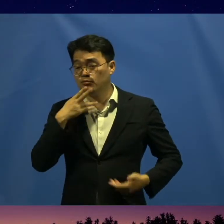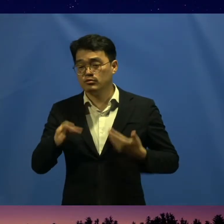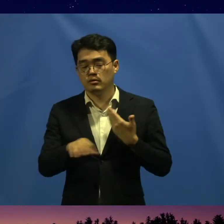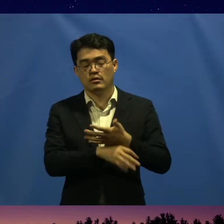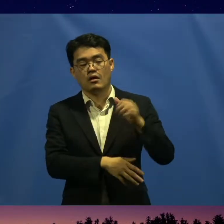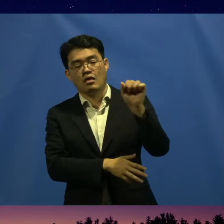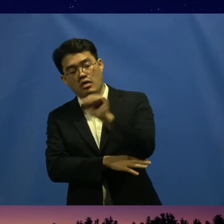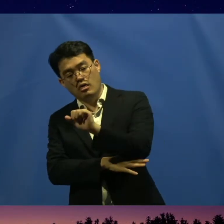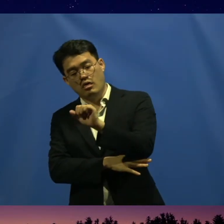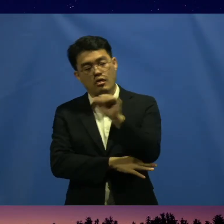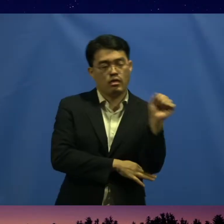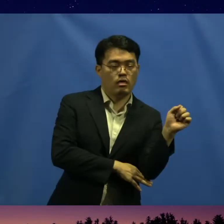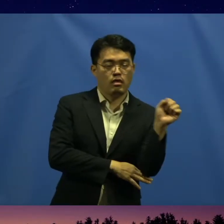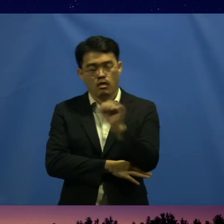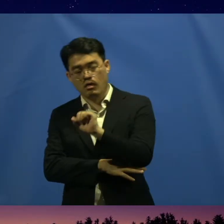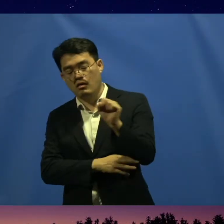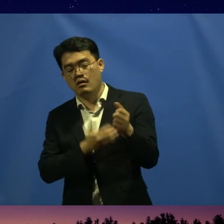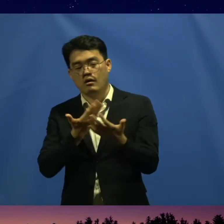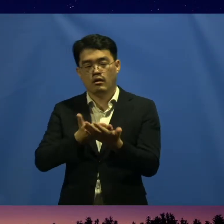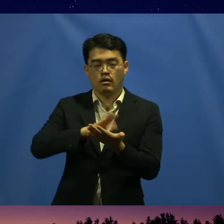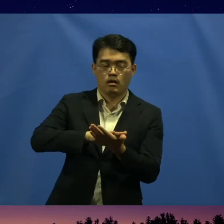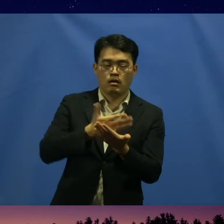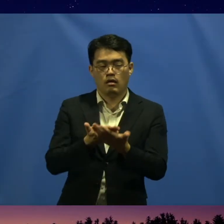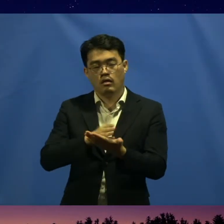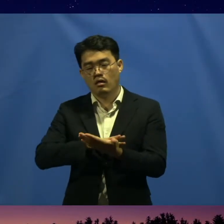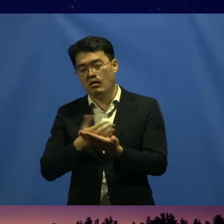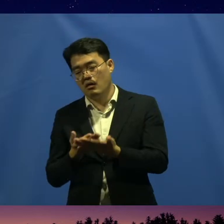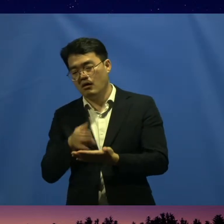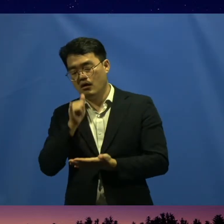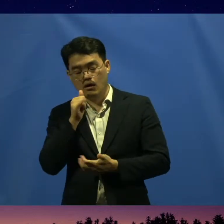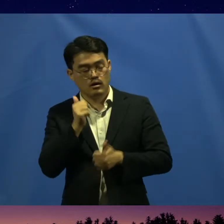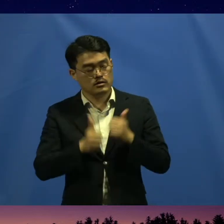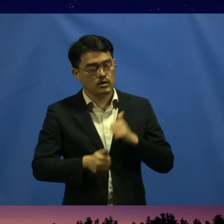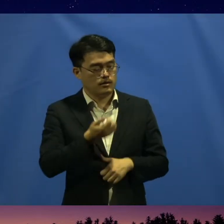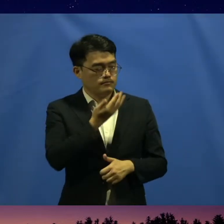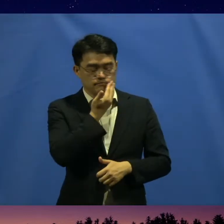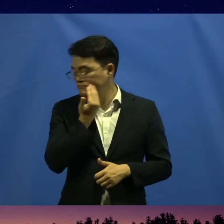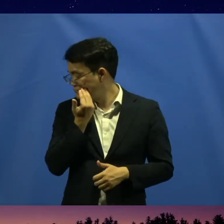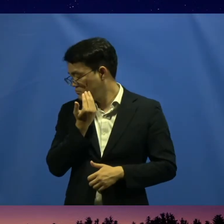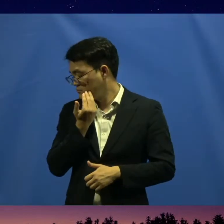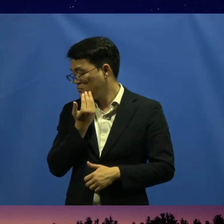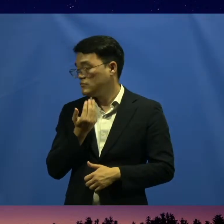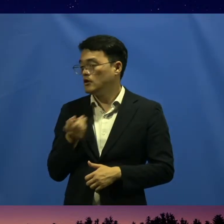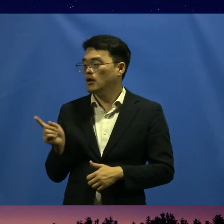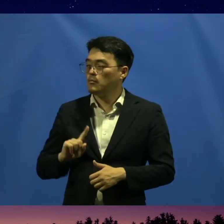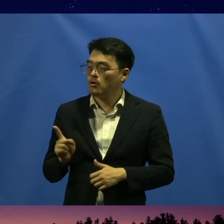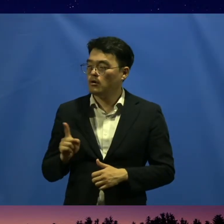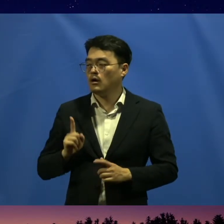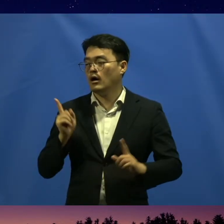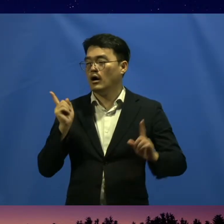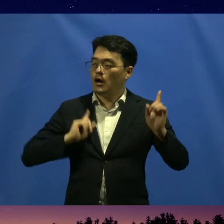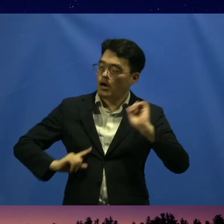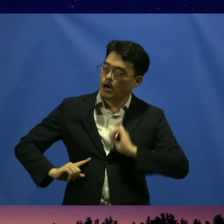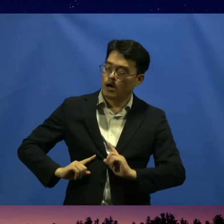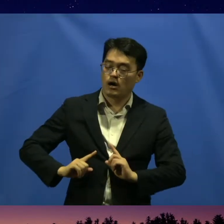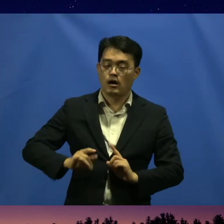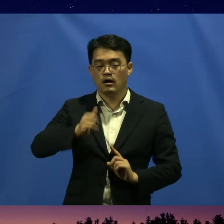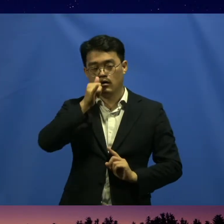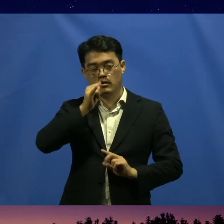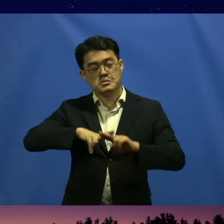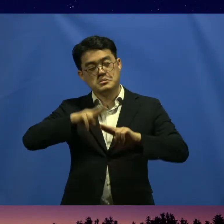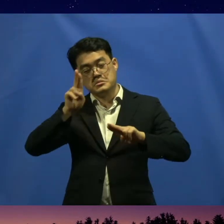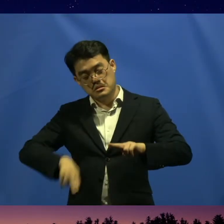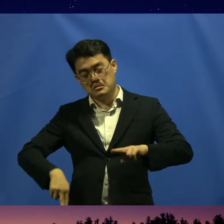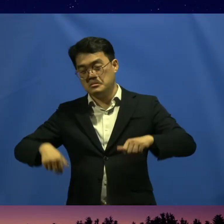그냥 팍 돌아지고 시험 들고 상처받고 그만둬버리고 가는 길이